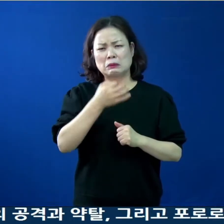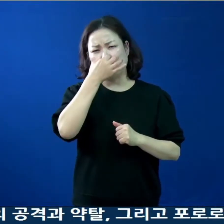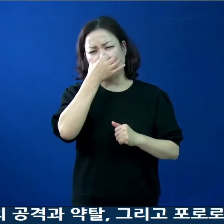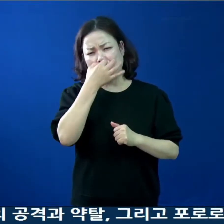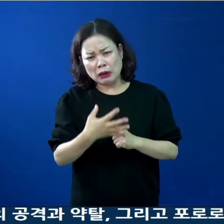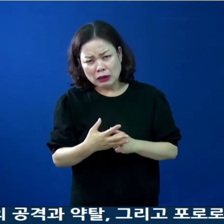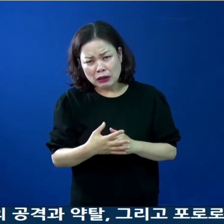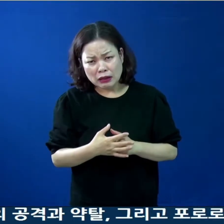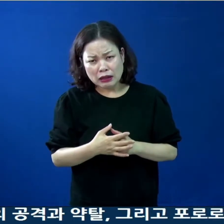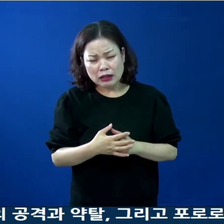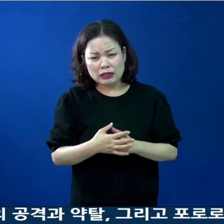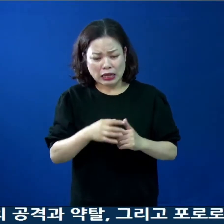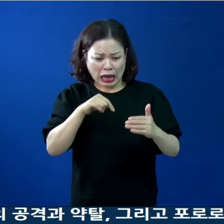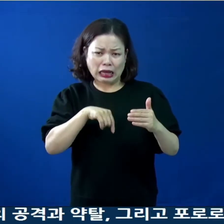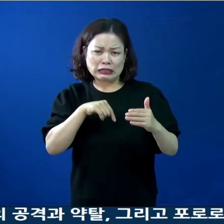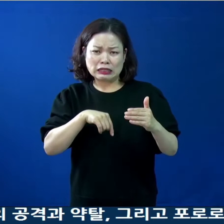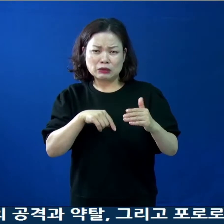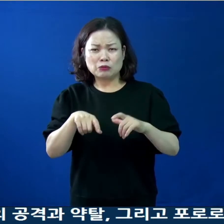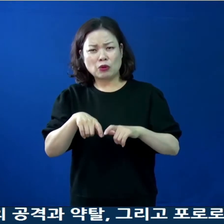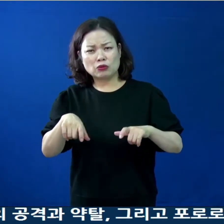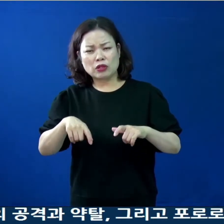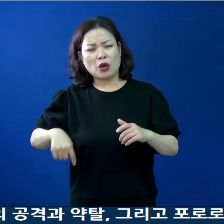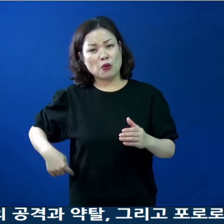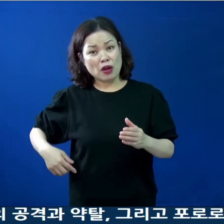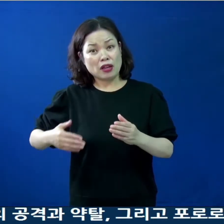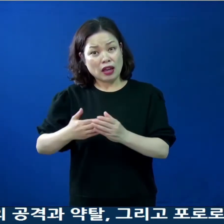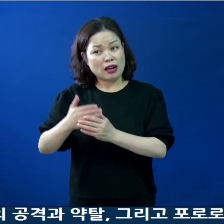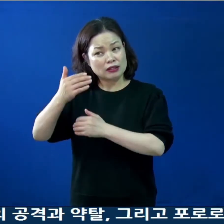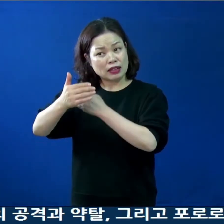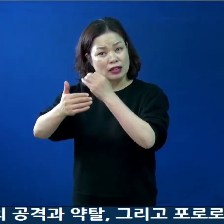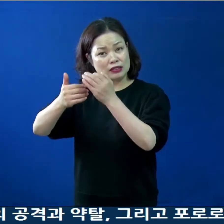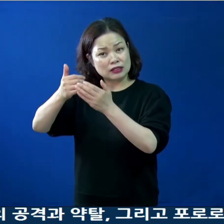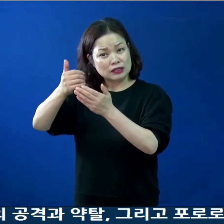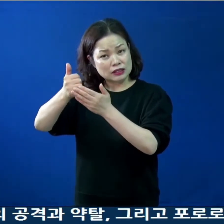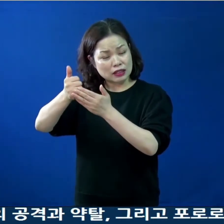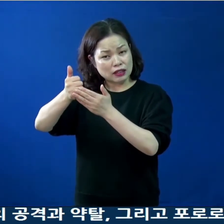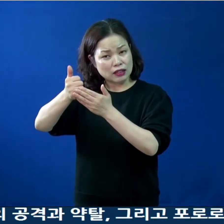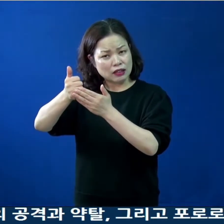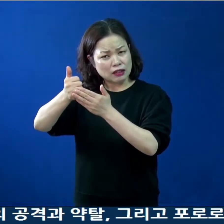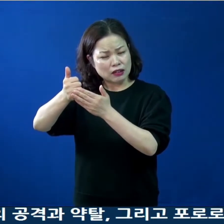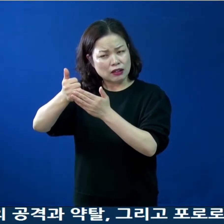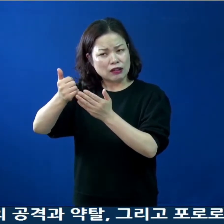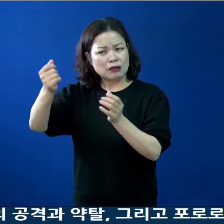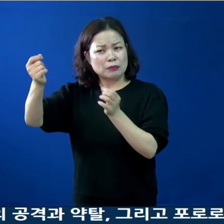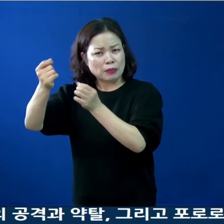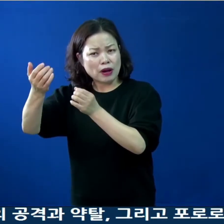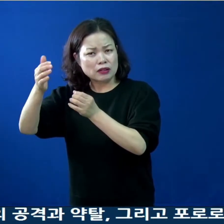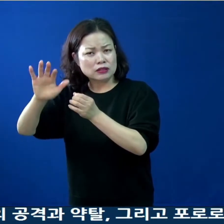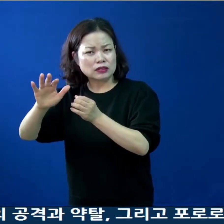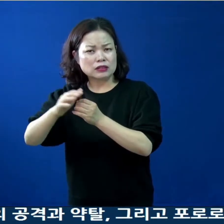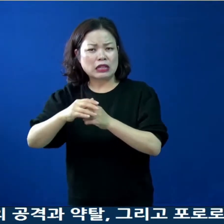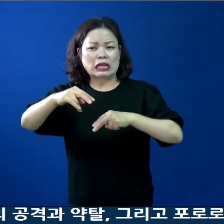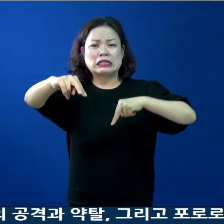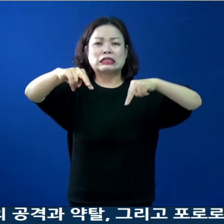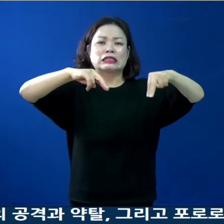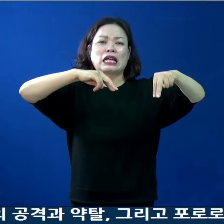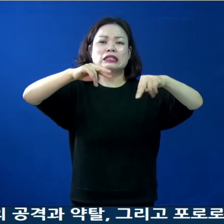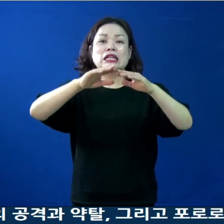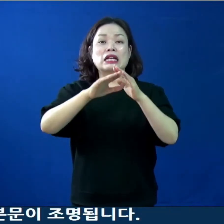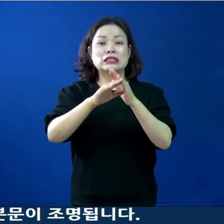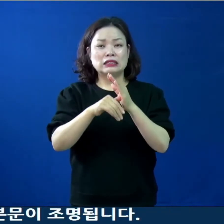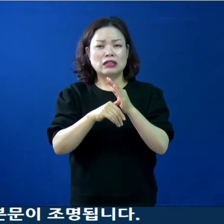힘들면 이제 안으로는 보통 회개하고 하나님께 돌아가야 되는데, 적어도 사사기 때는 이제